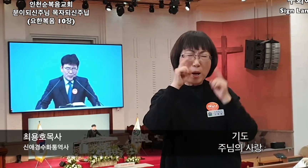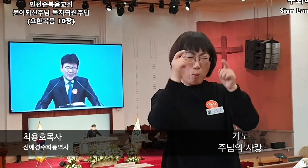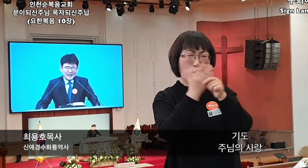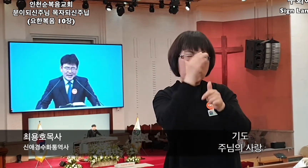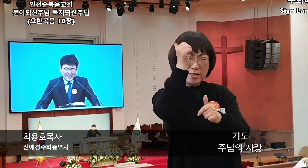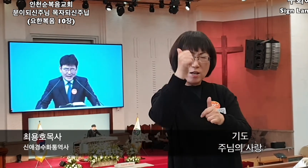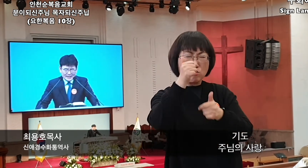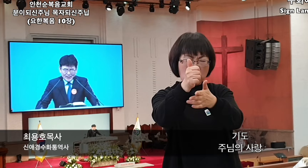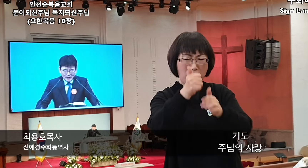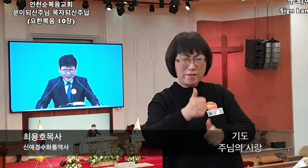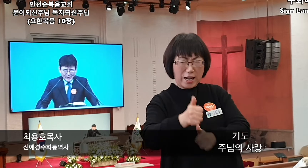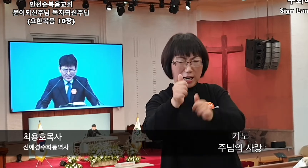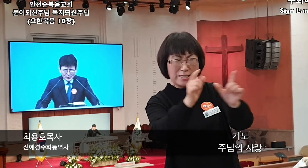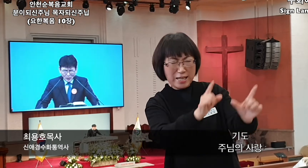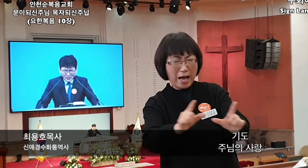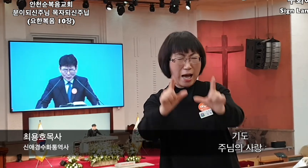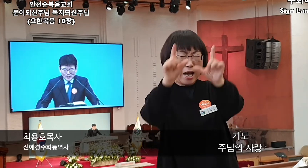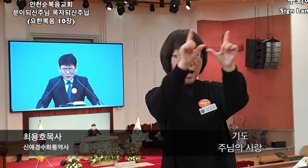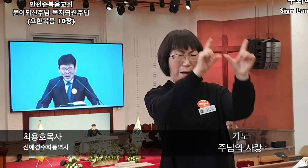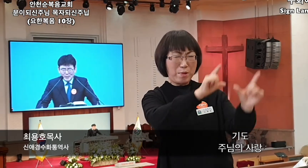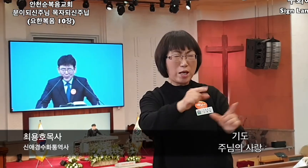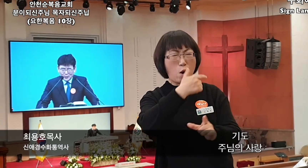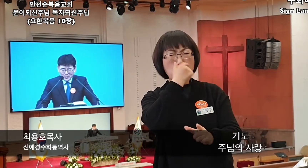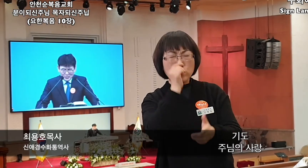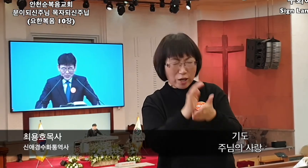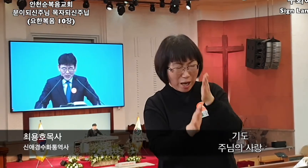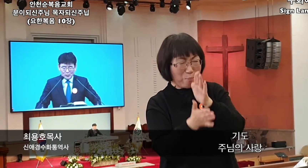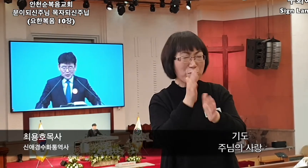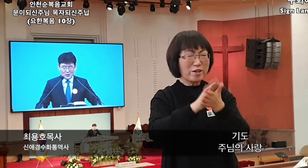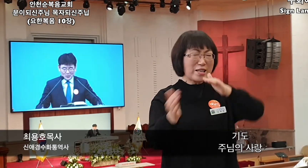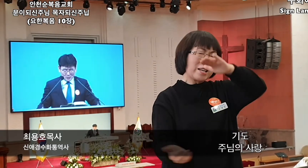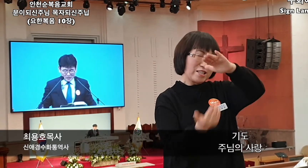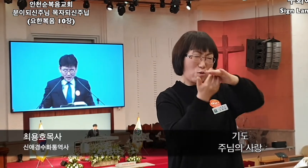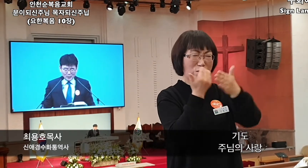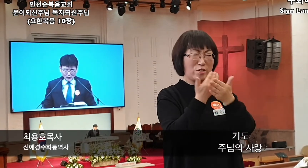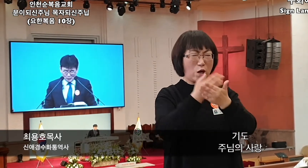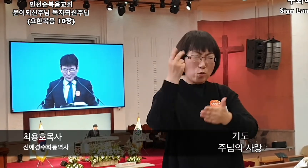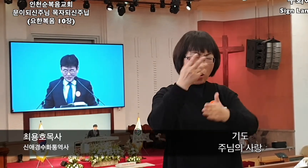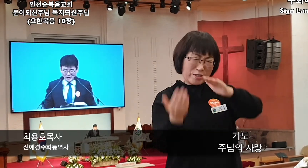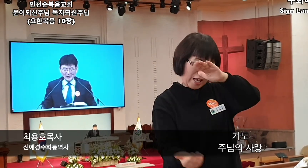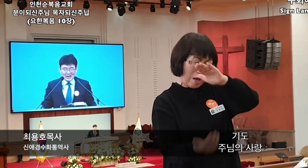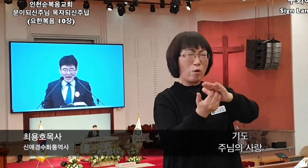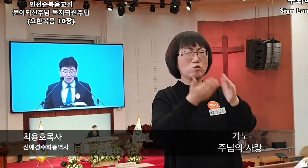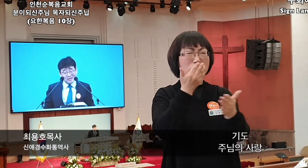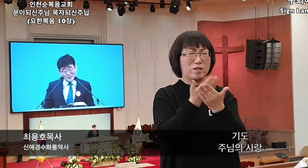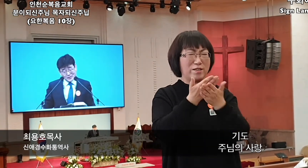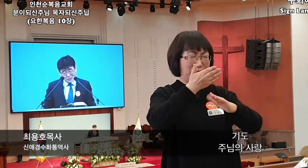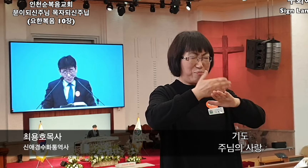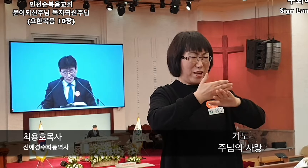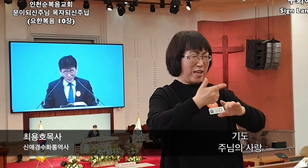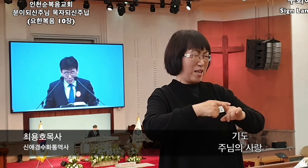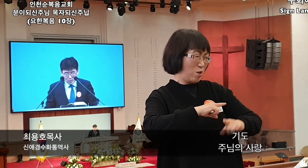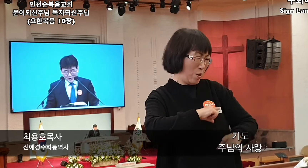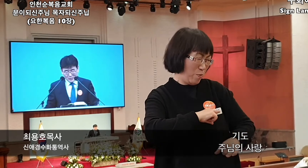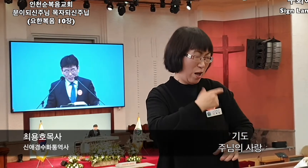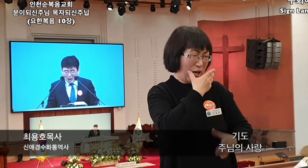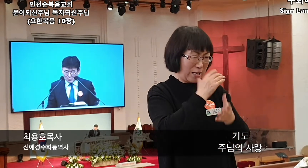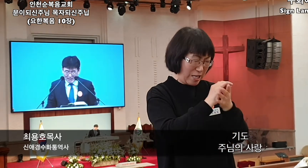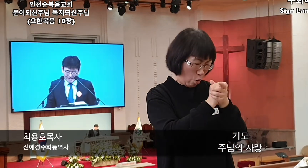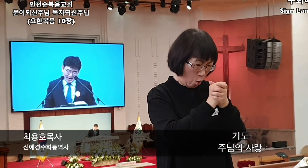되신 주님 따라 살아가는 사람들에게 정말로 부족함이 없도록 채우시고 또 채워 주옵소서. 감사드리며 예수님